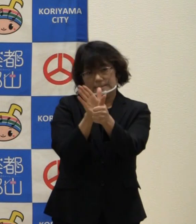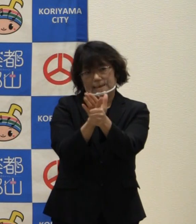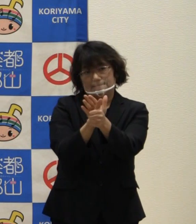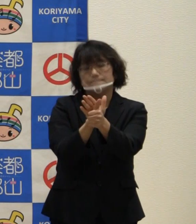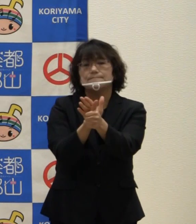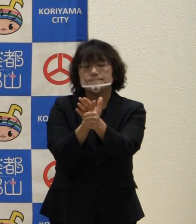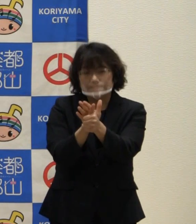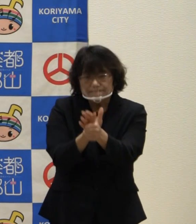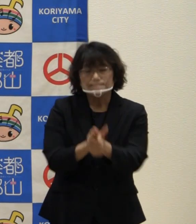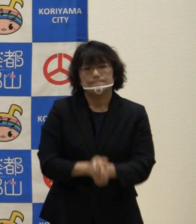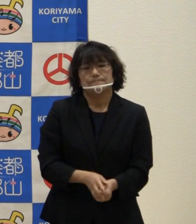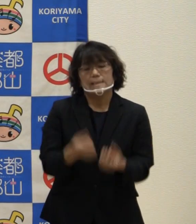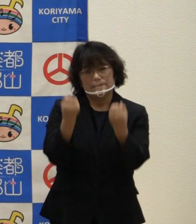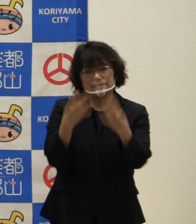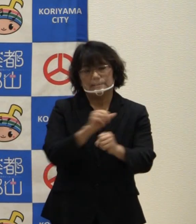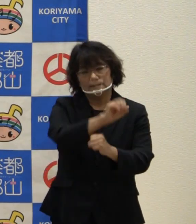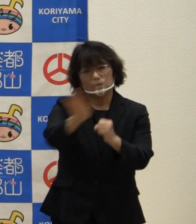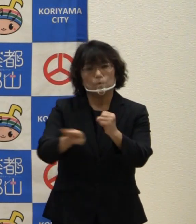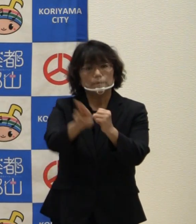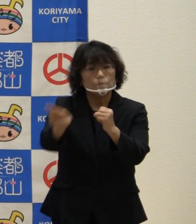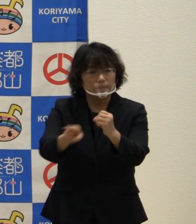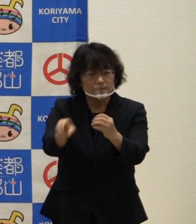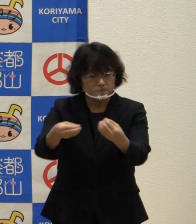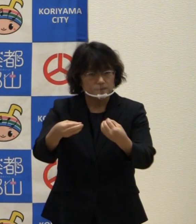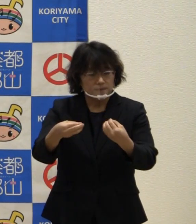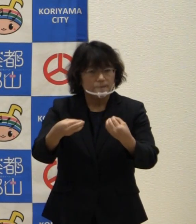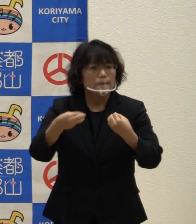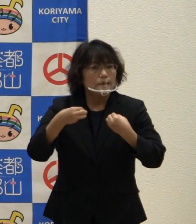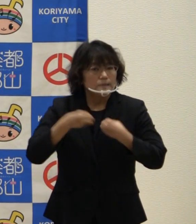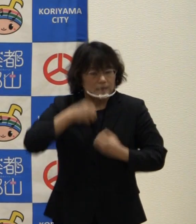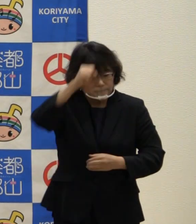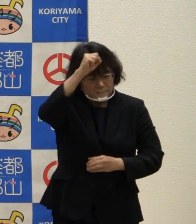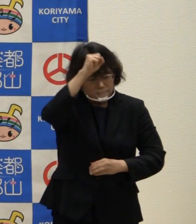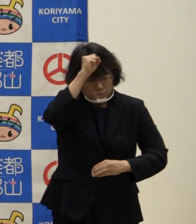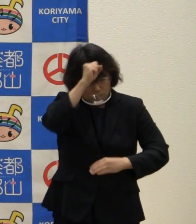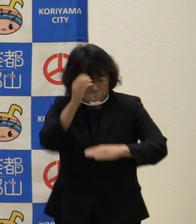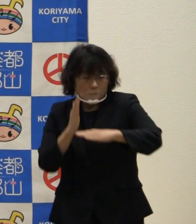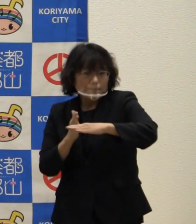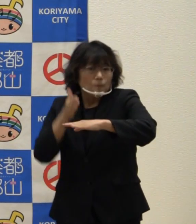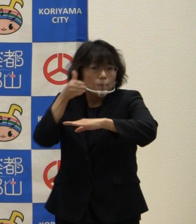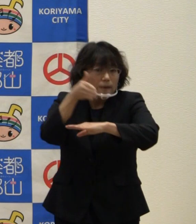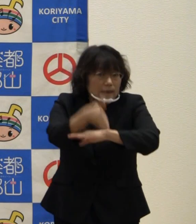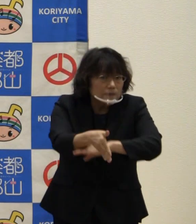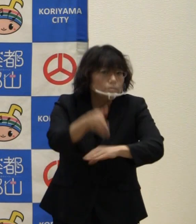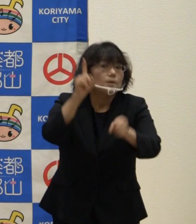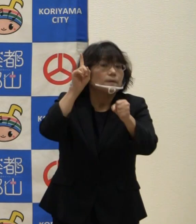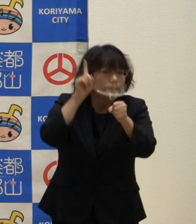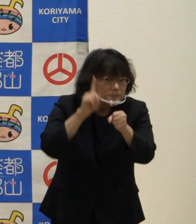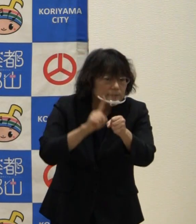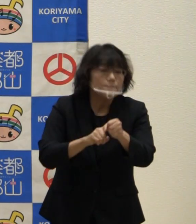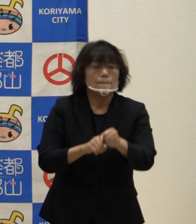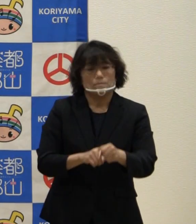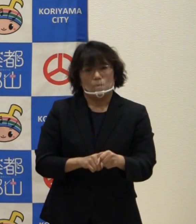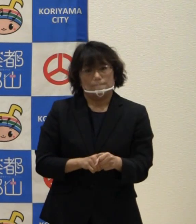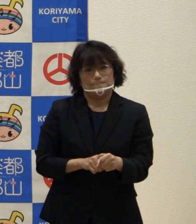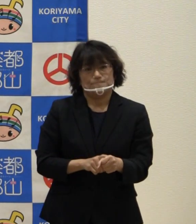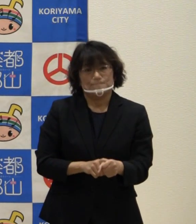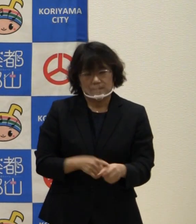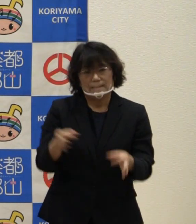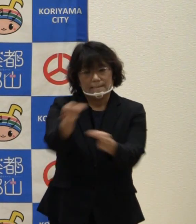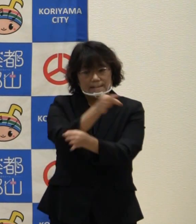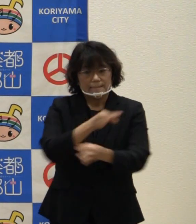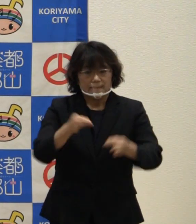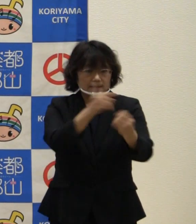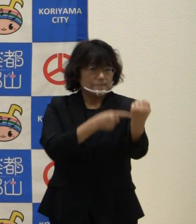型コロナウイルス感染症に克服するリジリエントな経営力の強化に